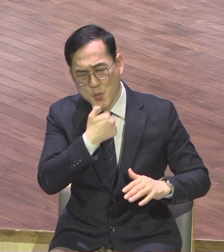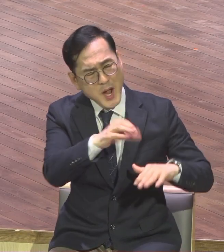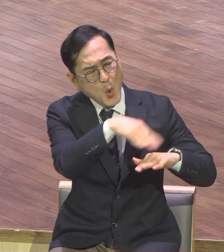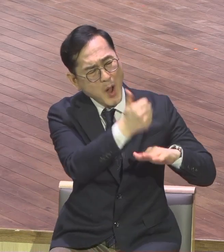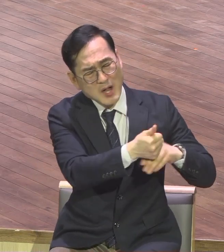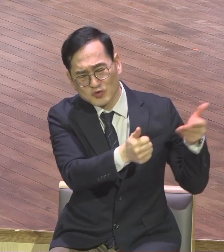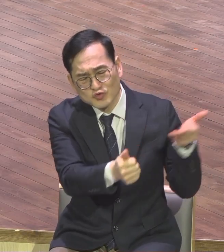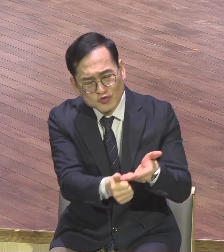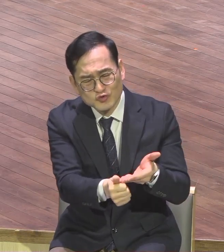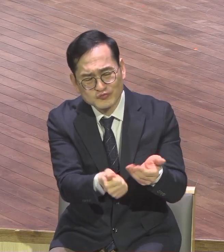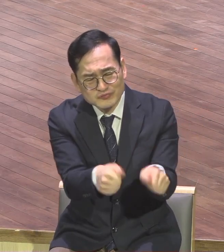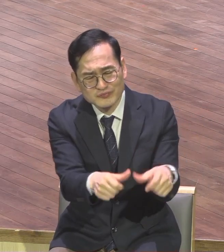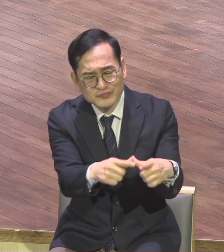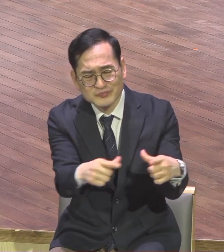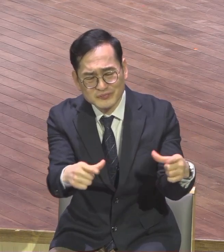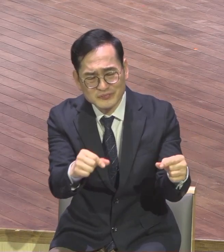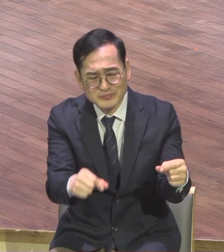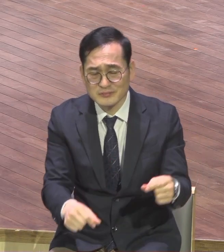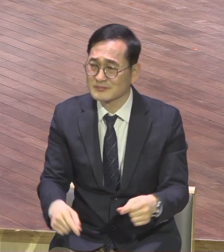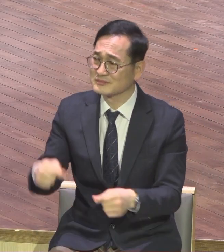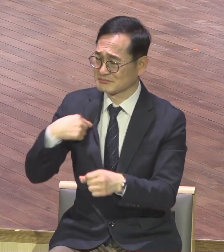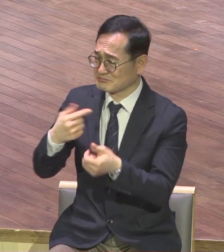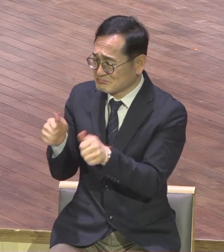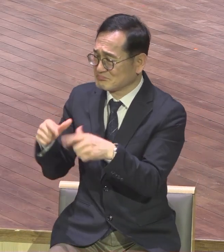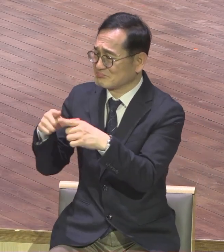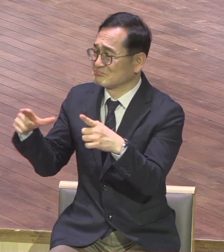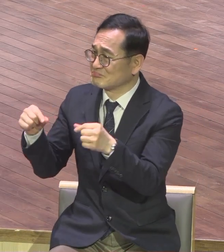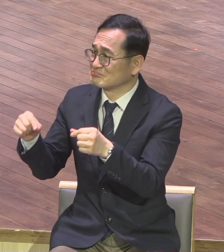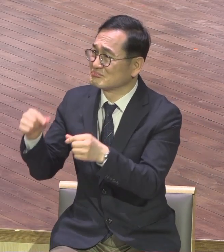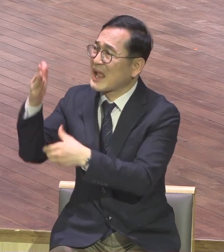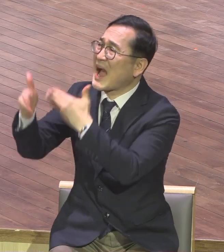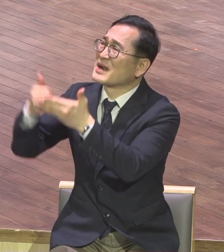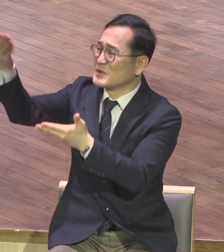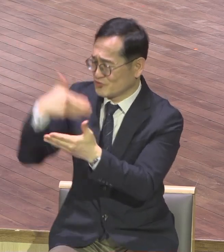그런 수준에 비교할 수 없는 하나님이 주신 것이다.